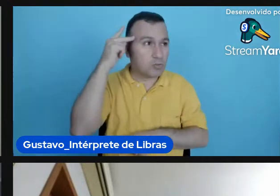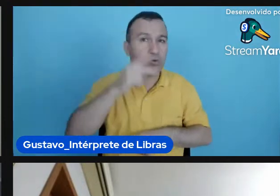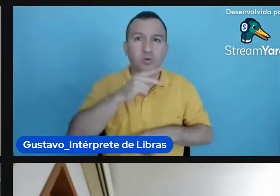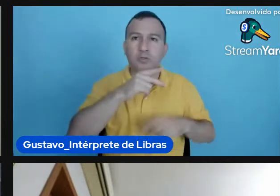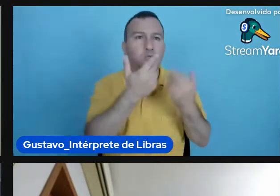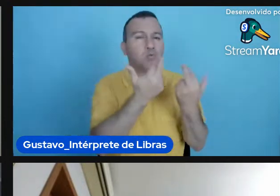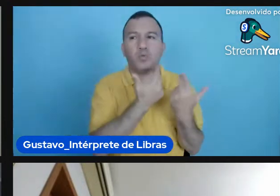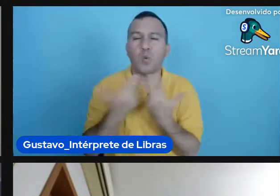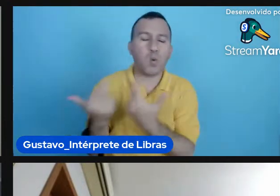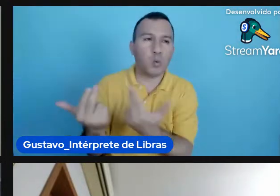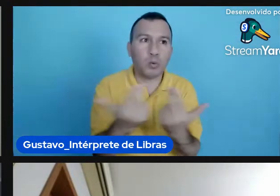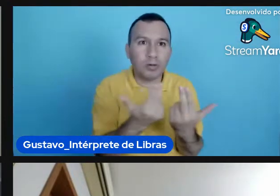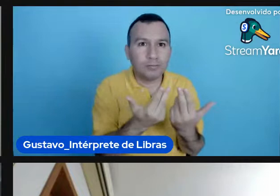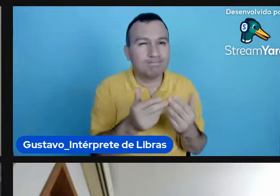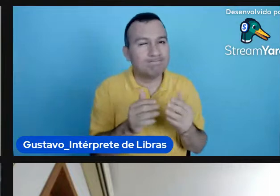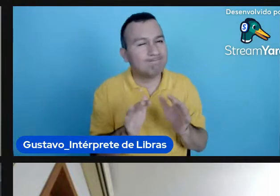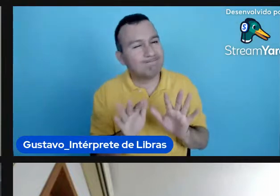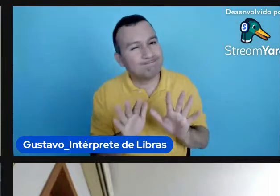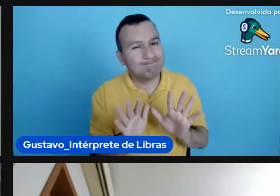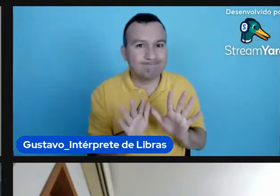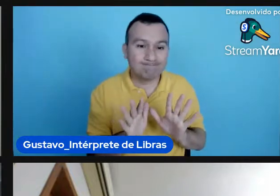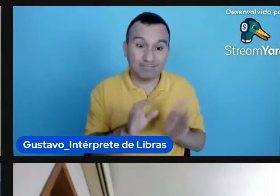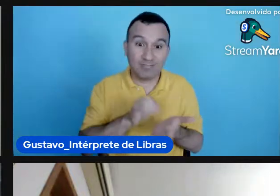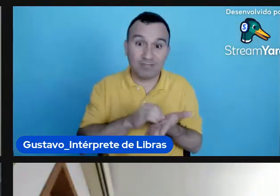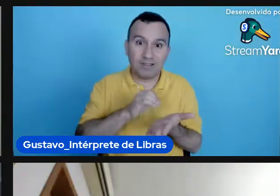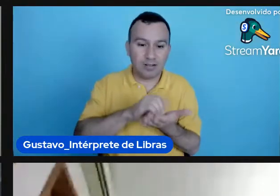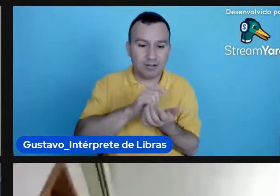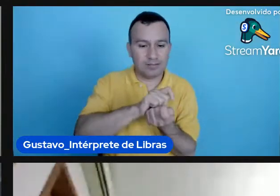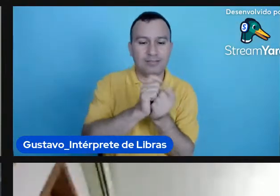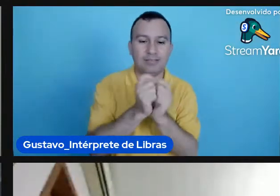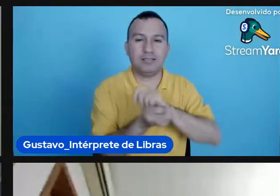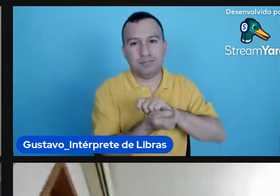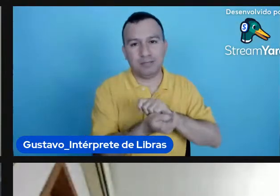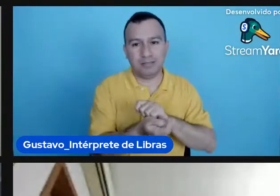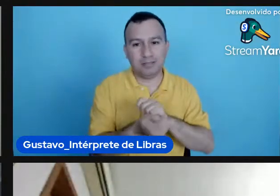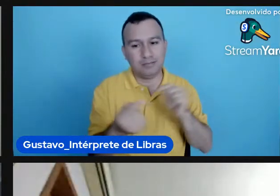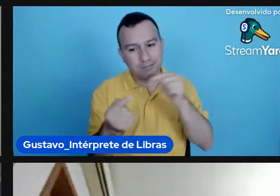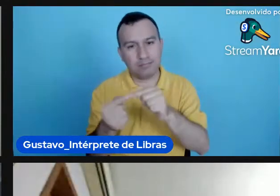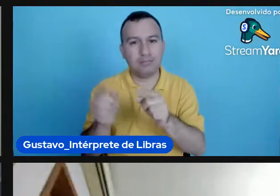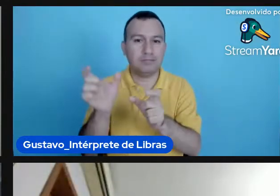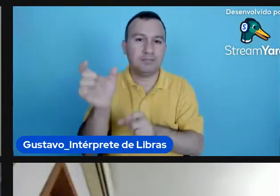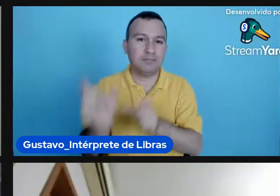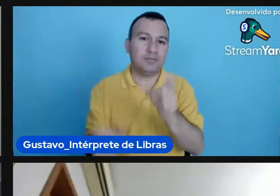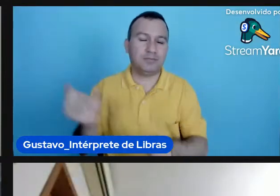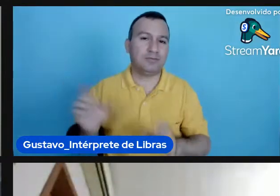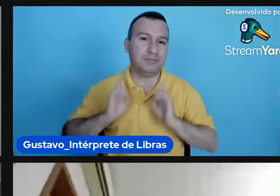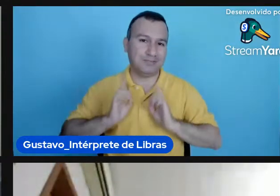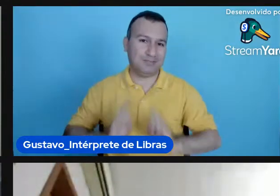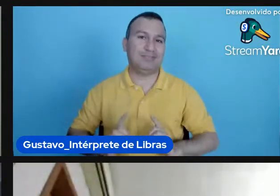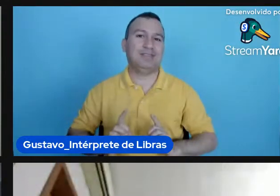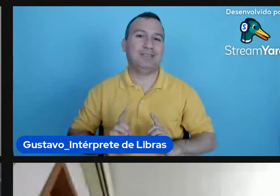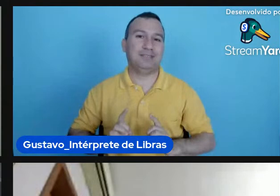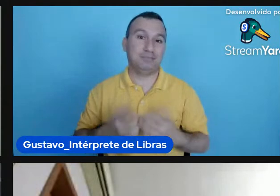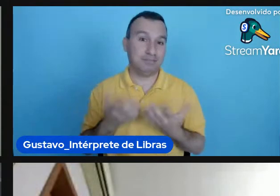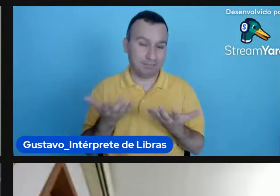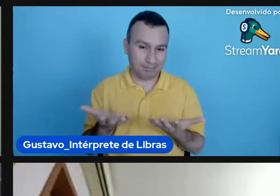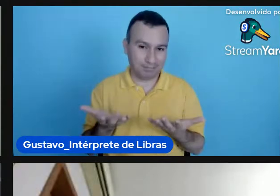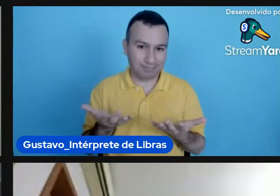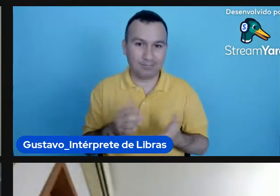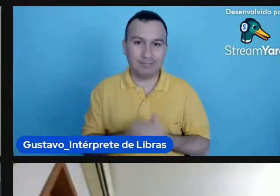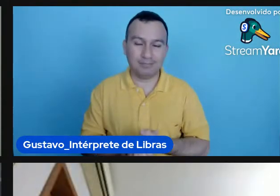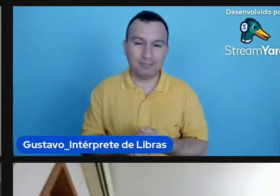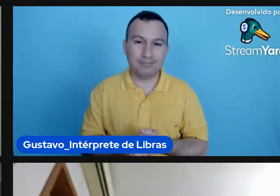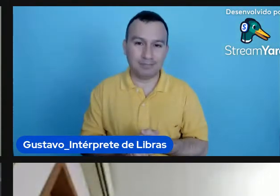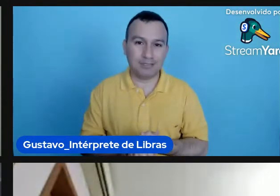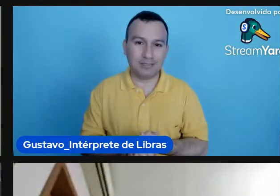universidade, a nossa escola, uma escola para alguns. E porque ela é uma escola para alguns, também precisa existir, então, esse lugar, as